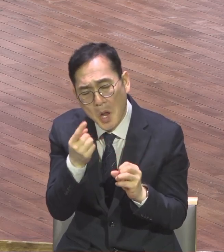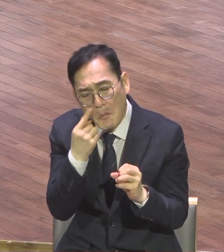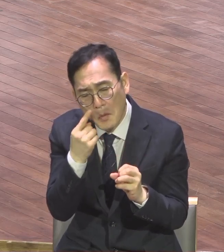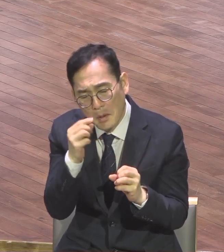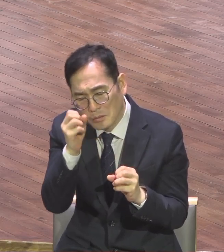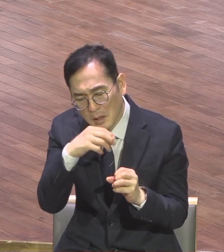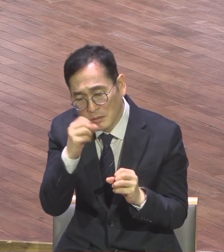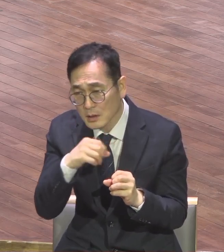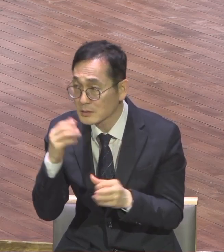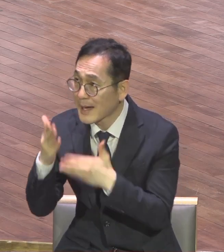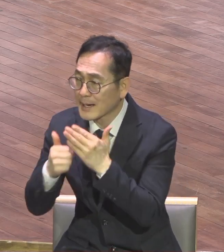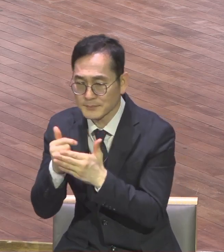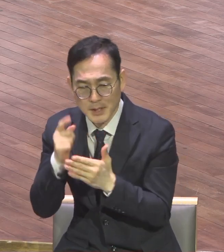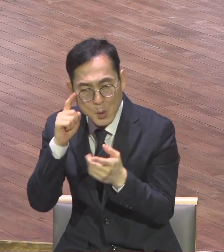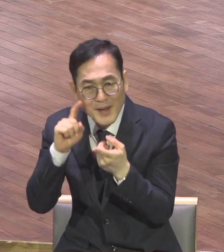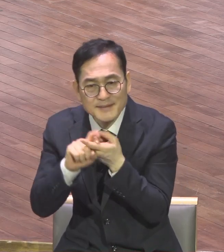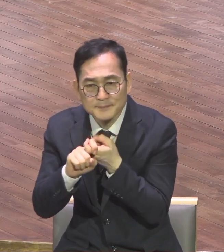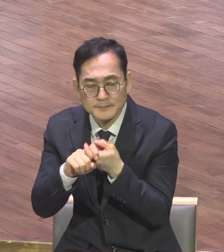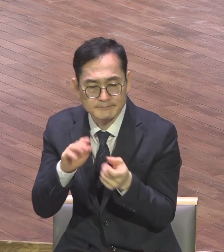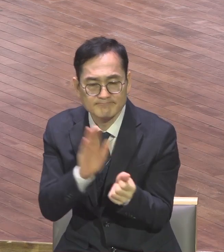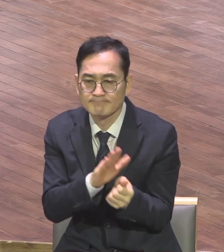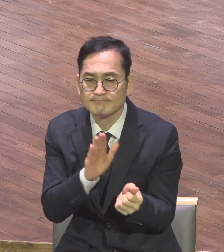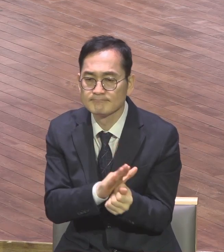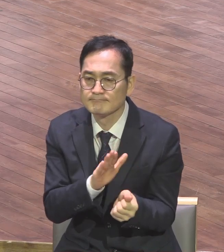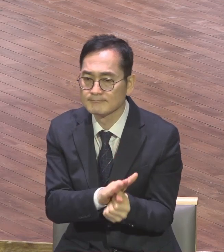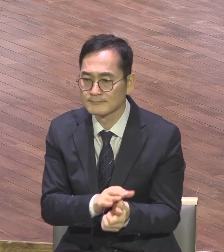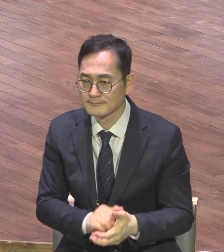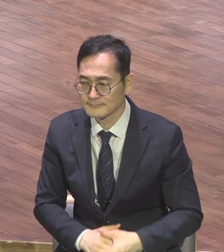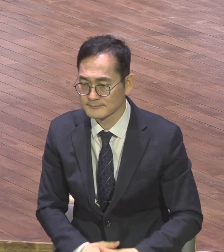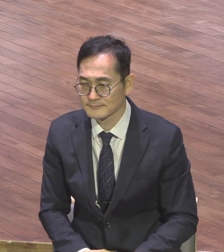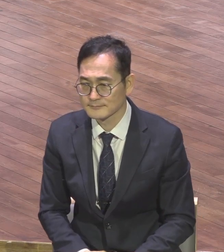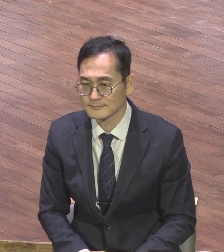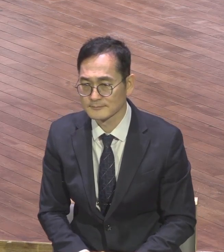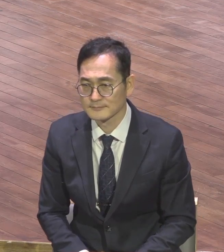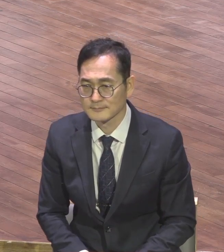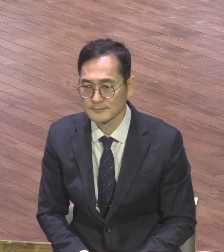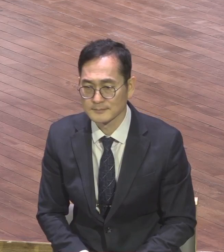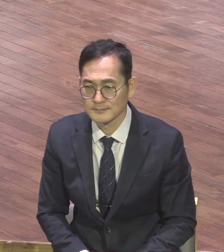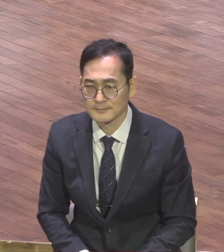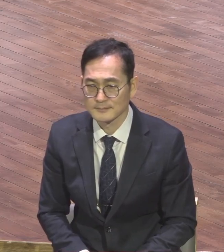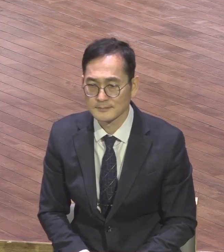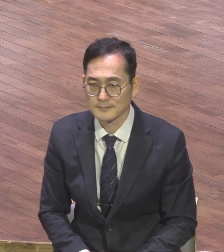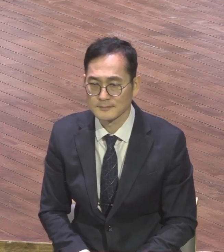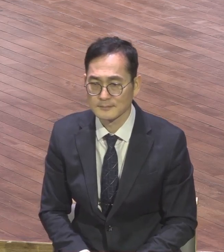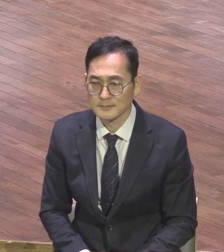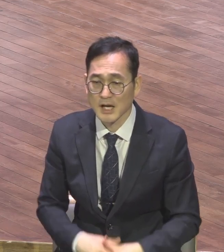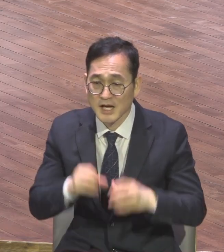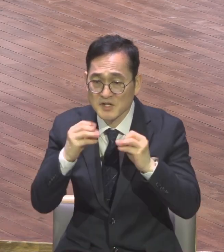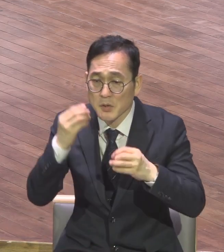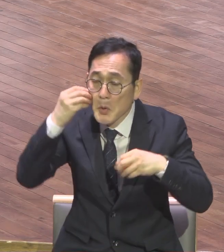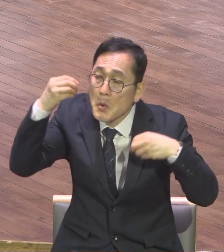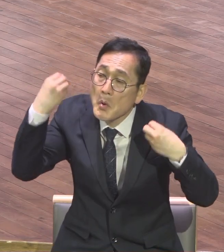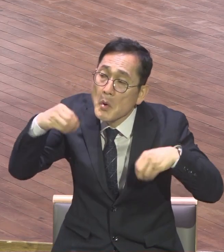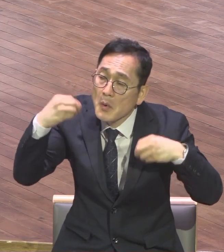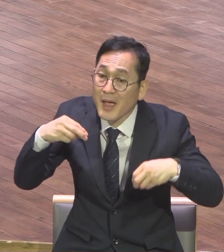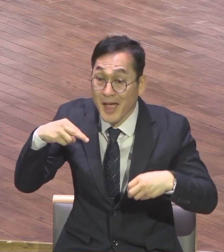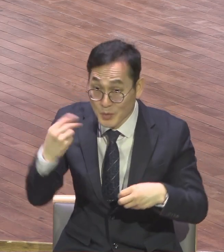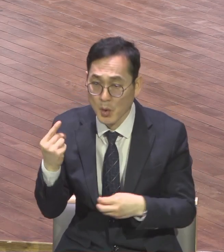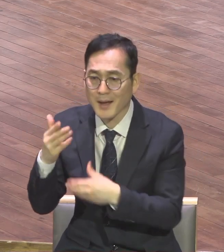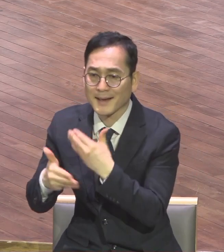해도 잘 몰라도 흉내만 해도 관심 가지죠. 하나님의 소원이기 때문에 주님의 지상 명령이기